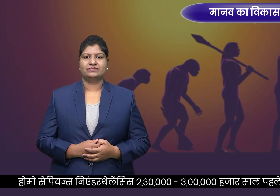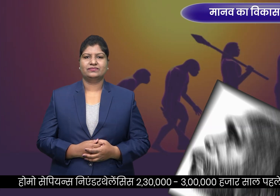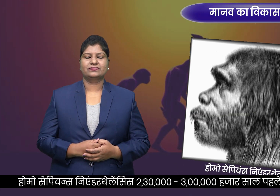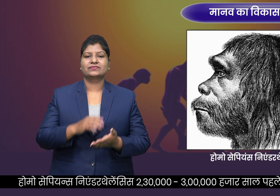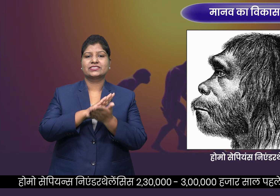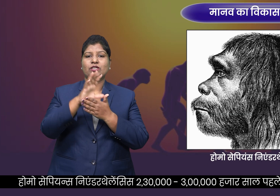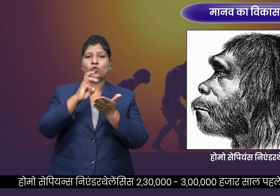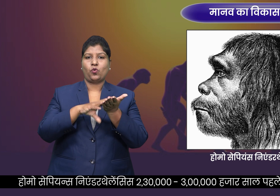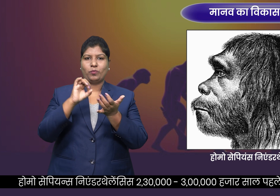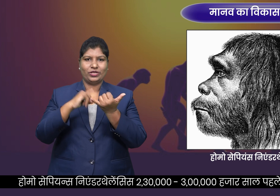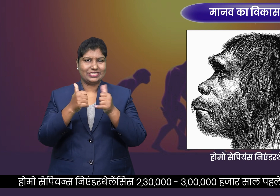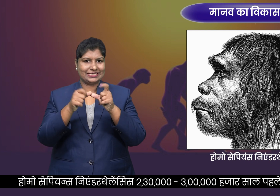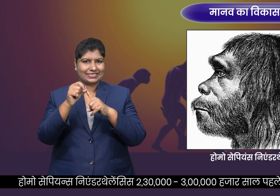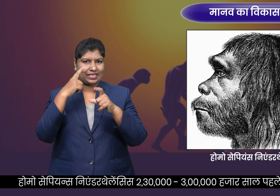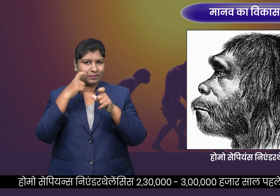होमो सेपियंस निएंडरथैलेंसिस